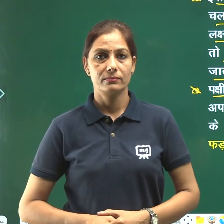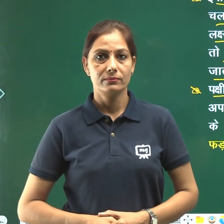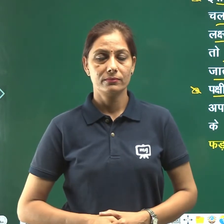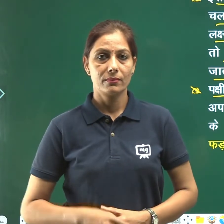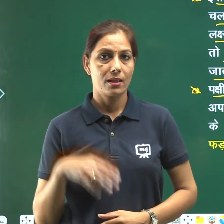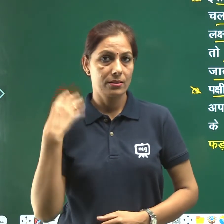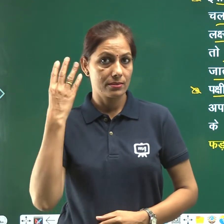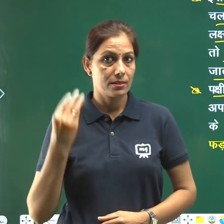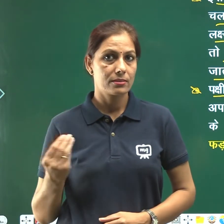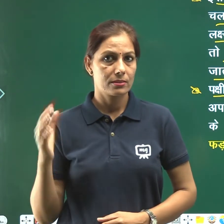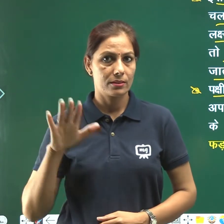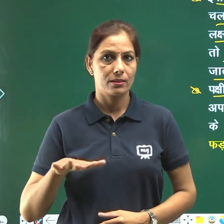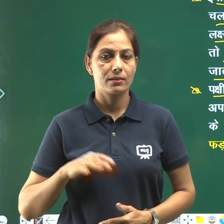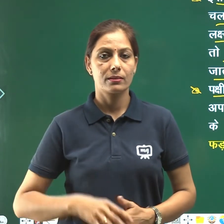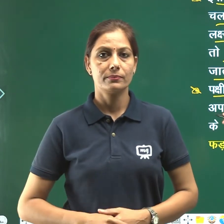सांझ ढलते ही